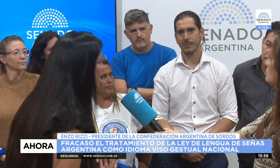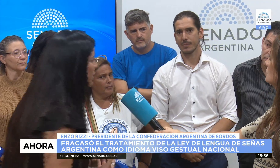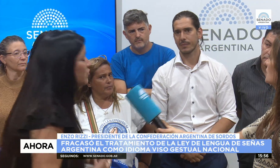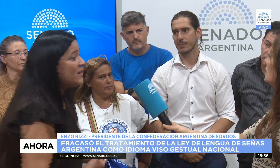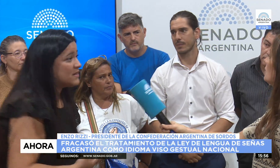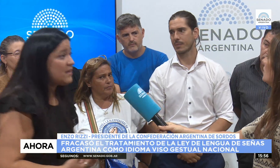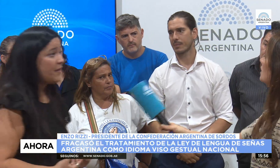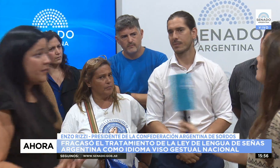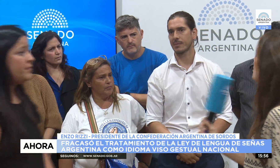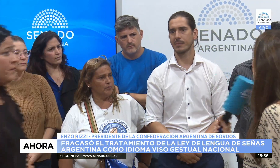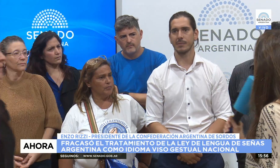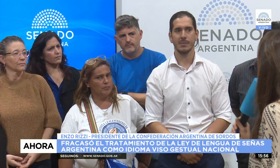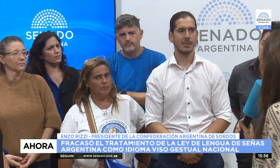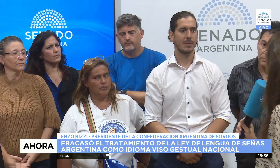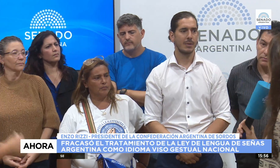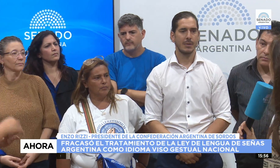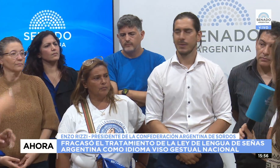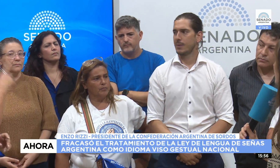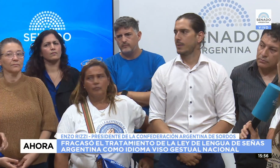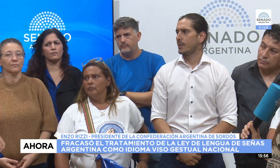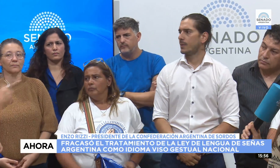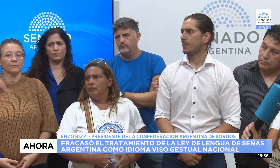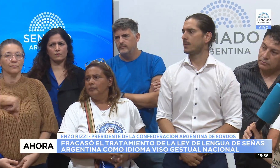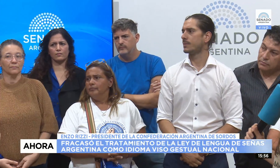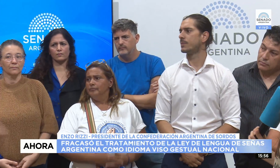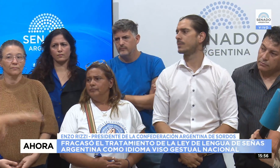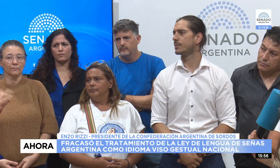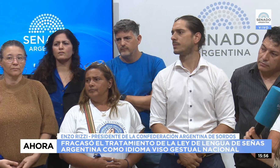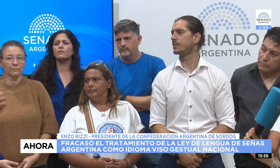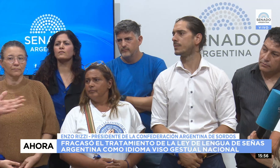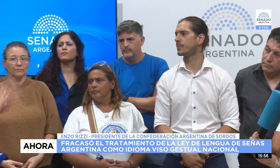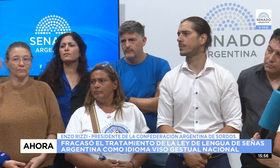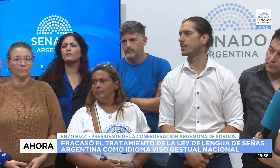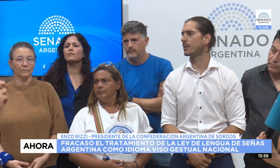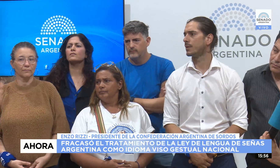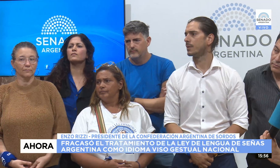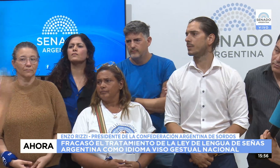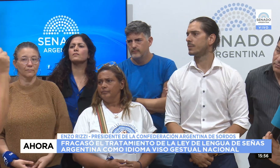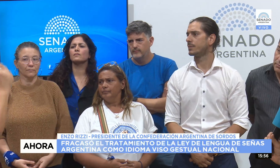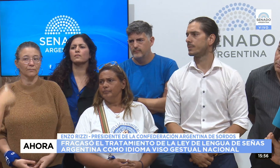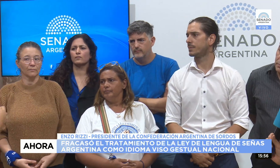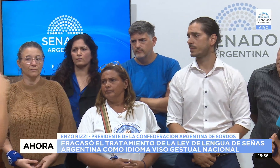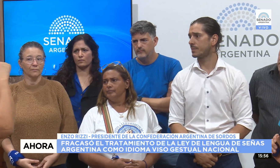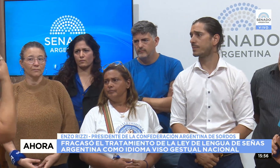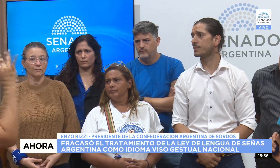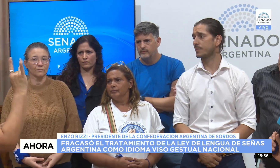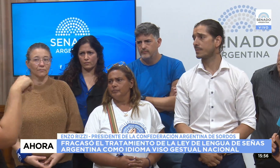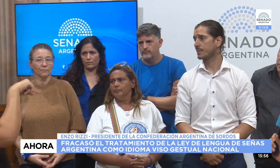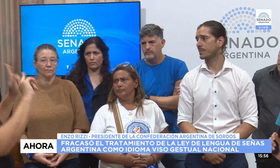esto, es una necesidad. Renzo, también hoy se trataba simplificar el trámite para el certificado único de discapacidad. Esto también entiendo que